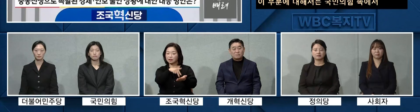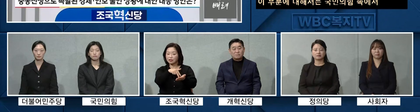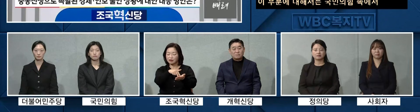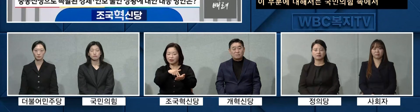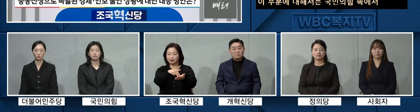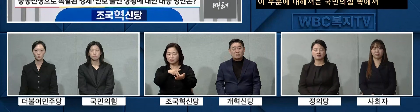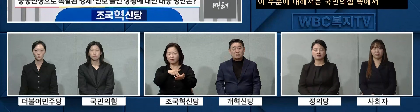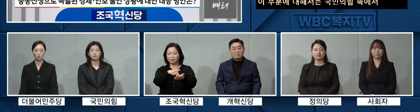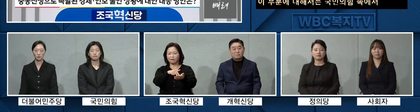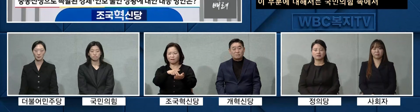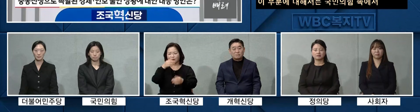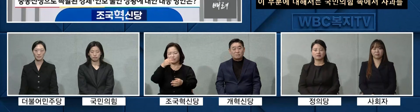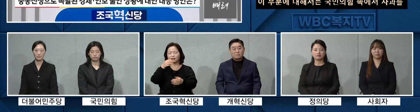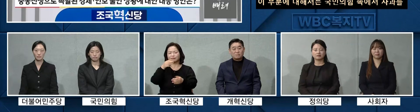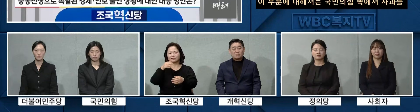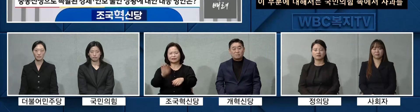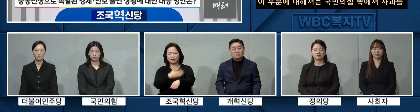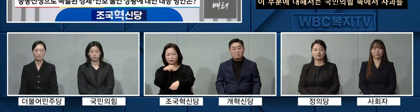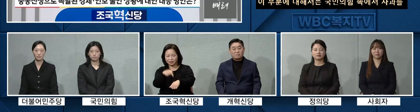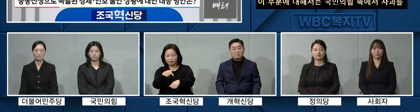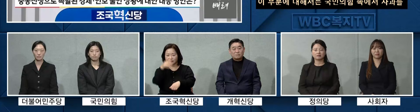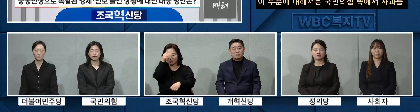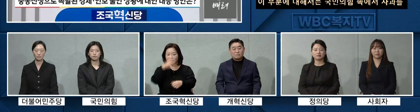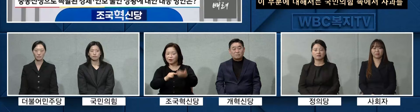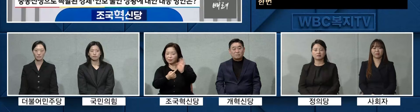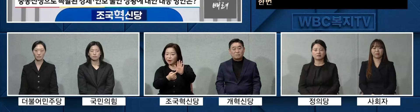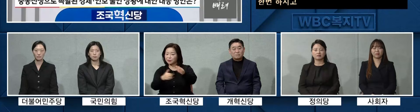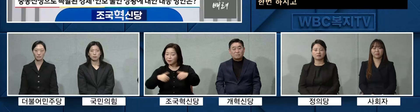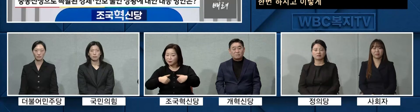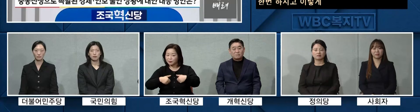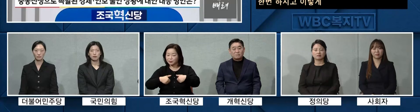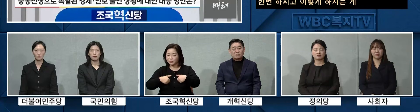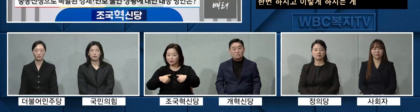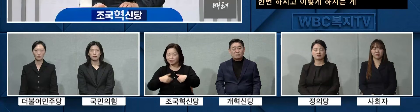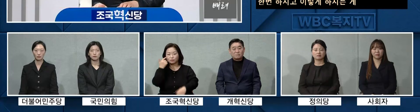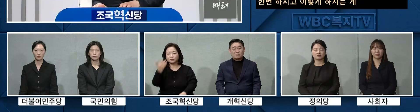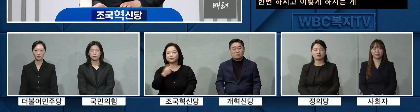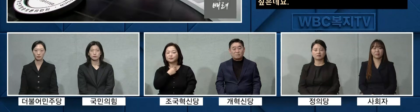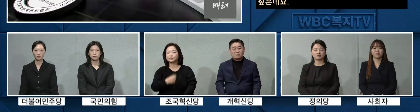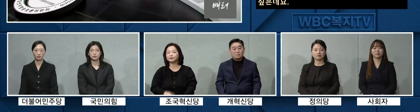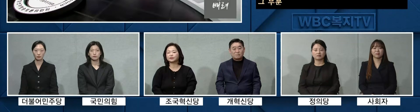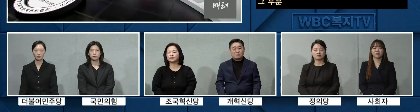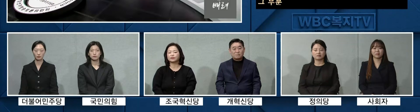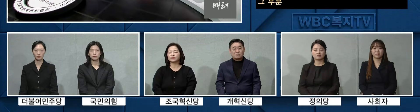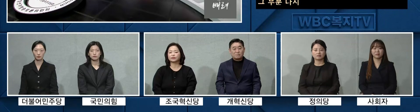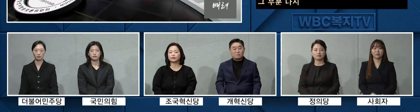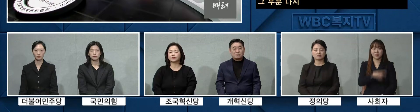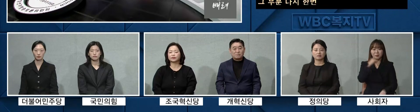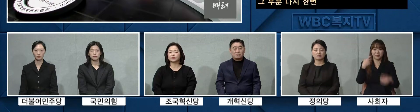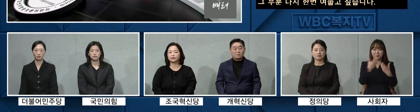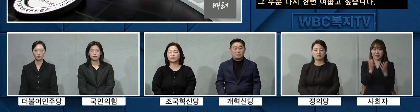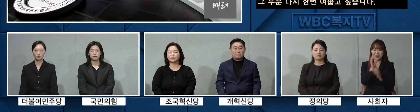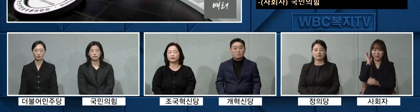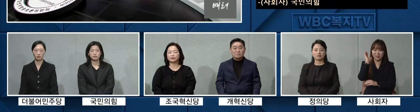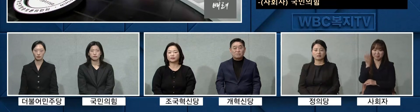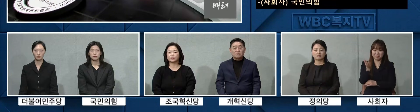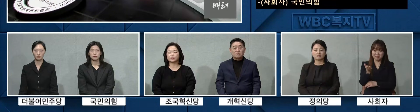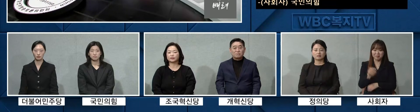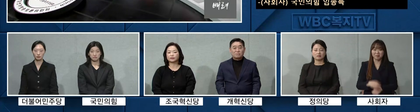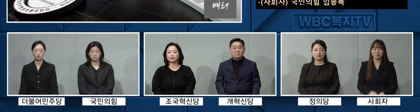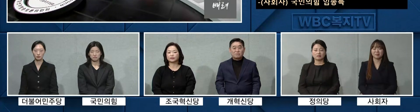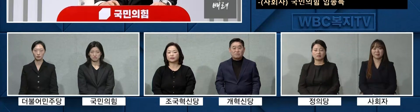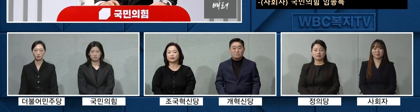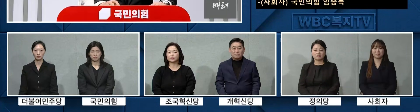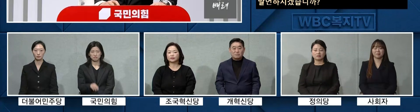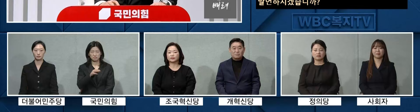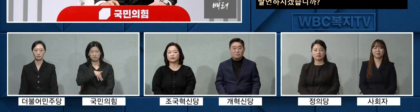한번 하시고 이렇게 하시는 게 어떨까 싶은데요. 그 부분 다시 한번 여쭙고 싶습니다. 네, 국민의힘 임종득 의원 발언하시겠습니까? 예, 차규근